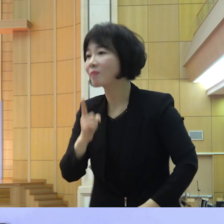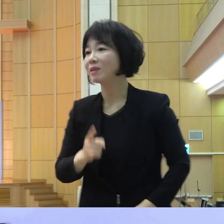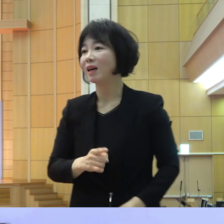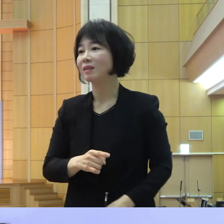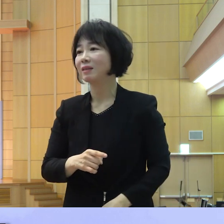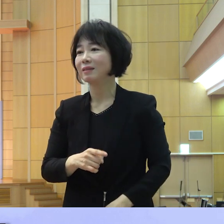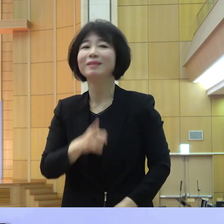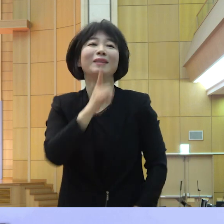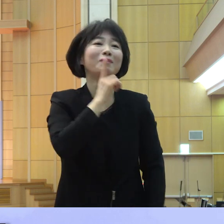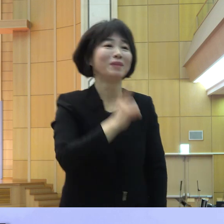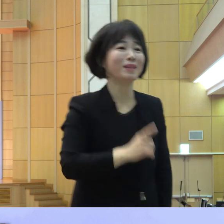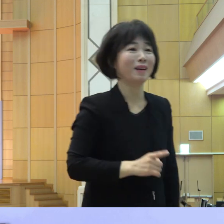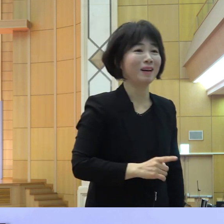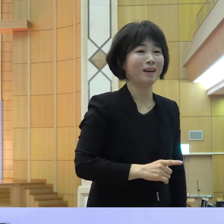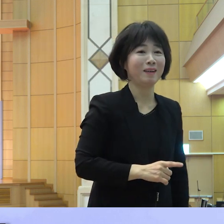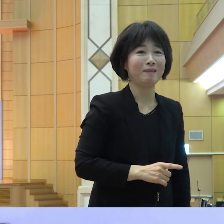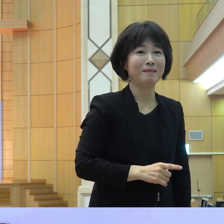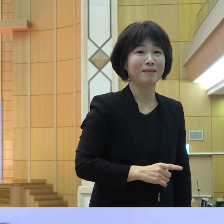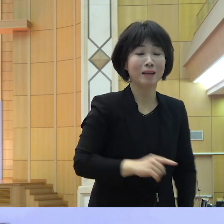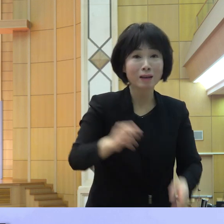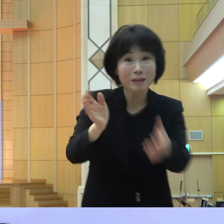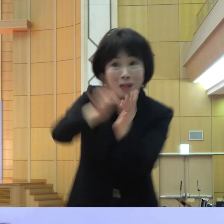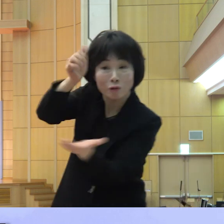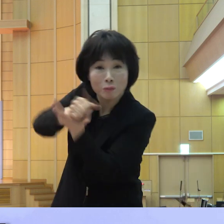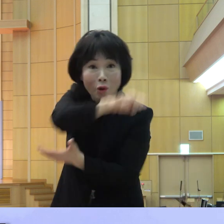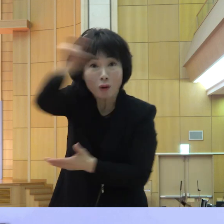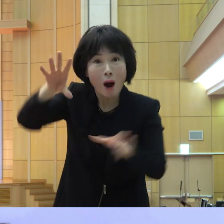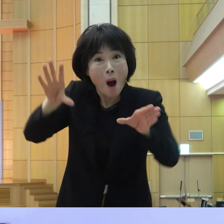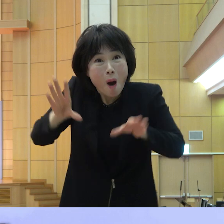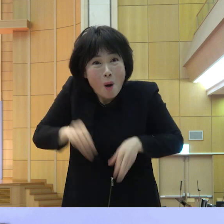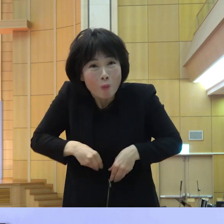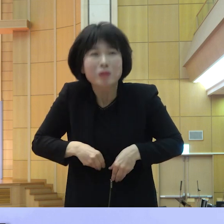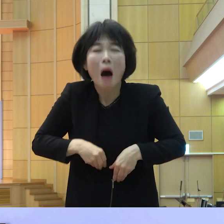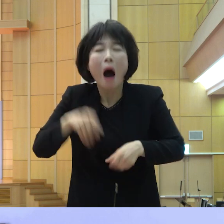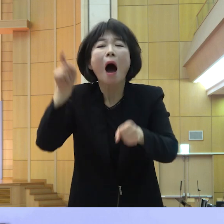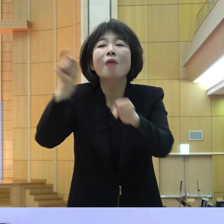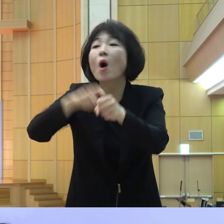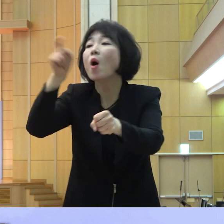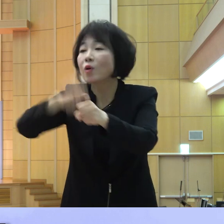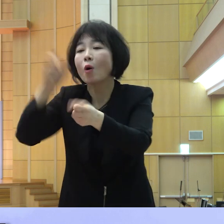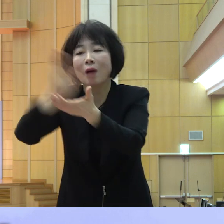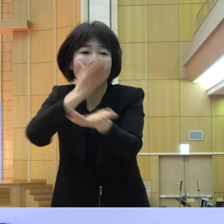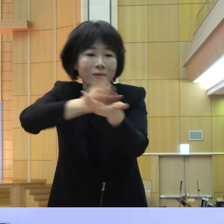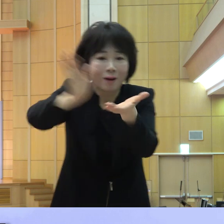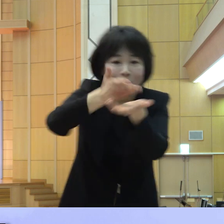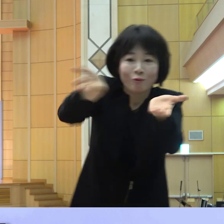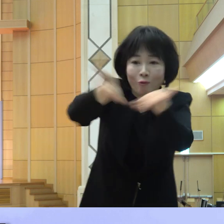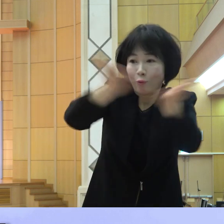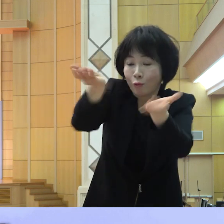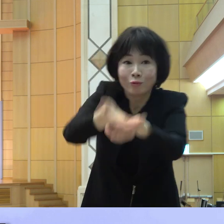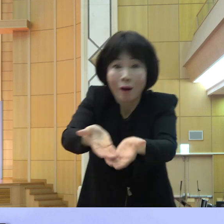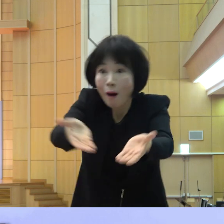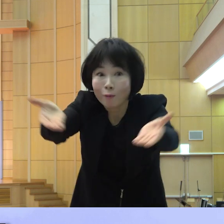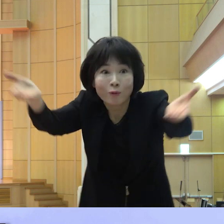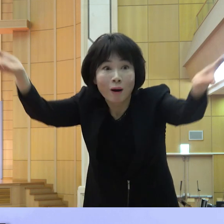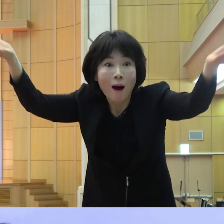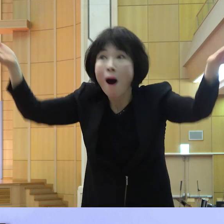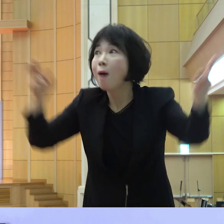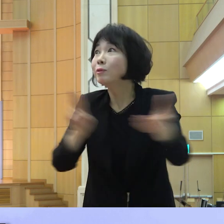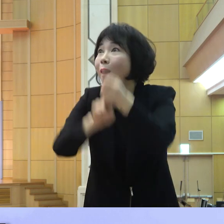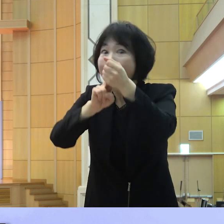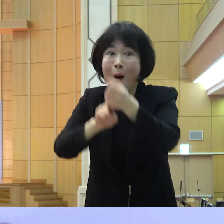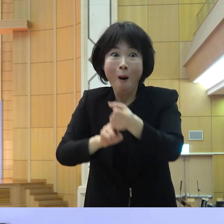주님이 축복하사 그 떡을 나눠줬는데 세상에 샘솟듯이 떡이 5,000명을 먹고도 12번을